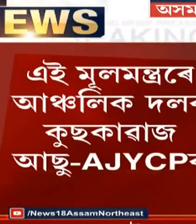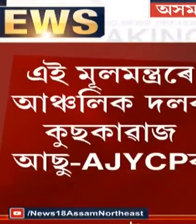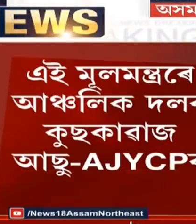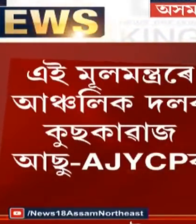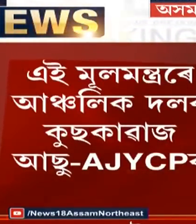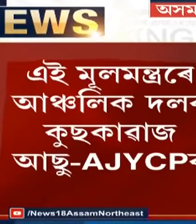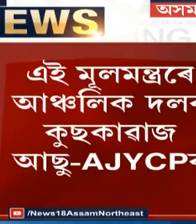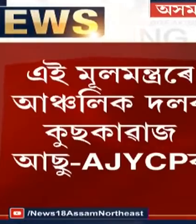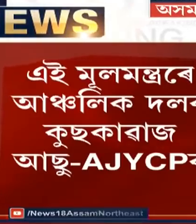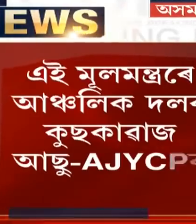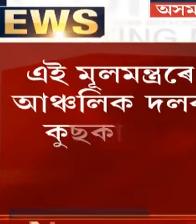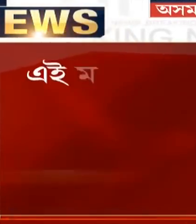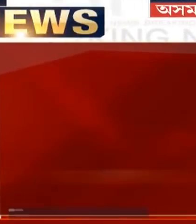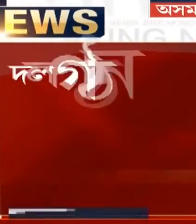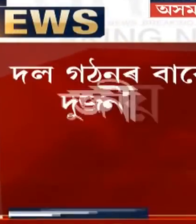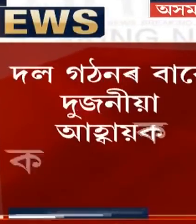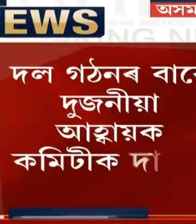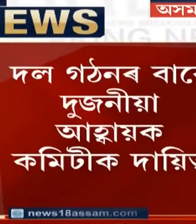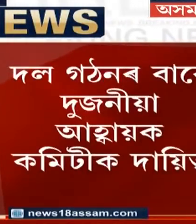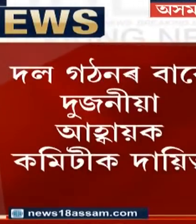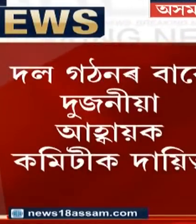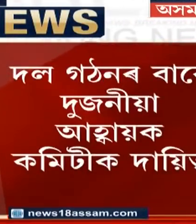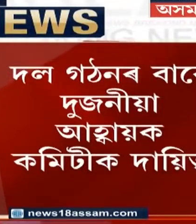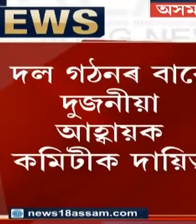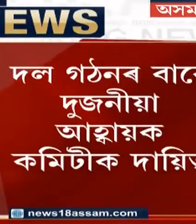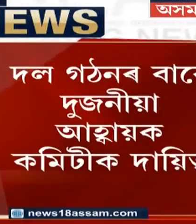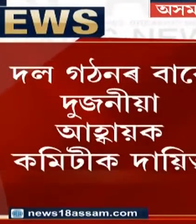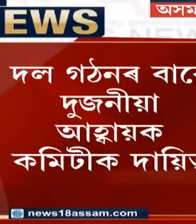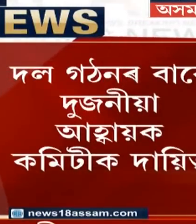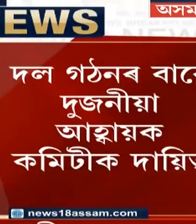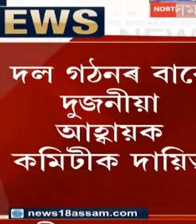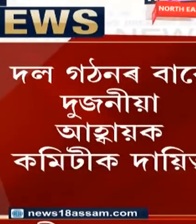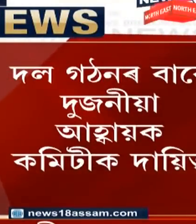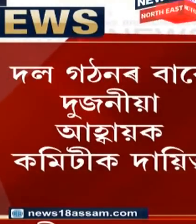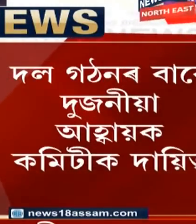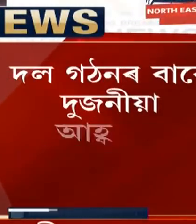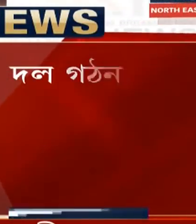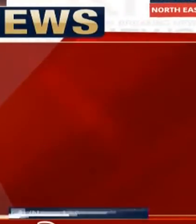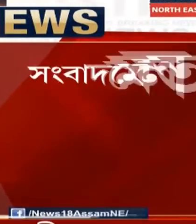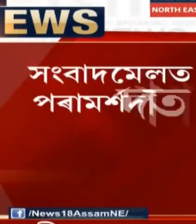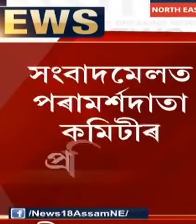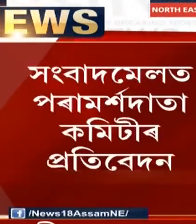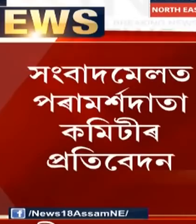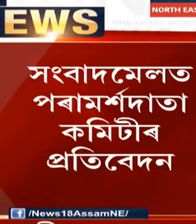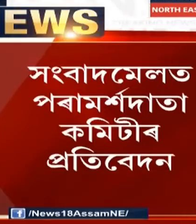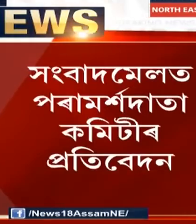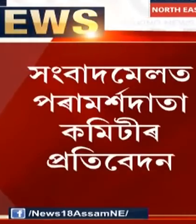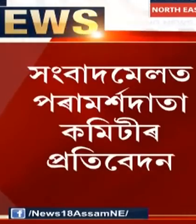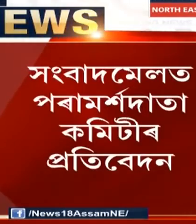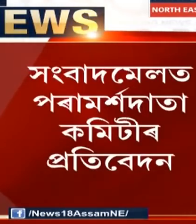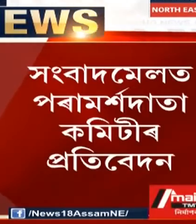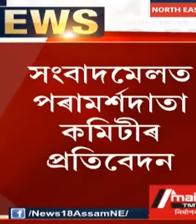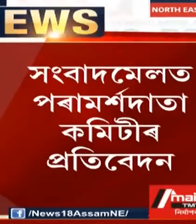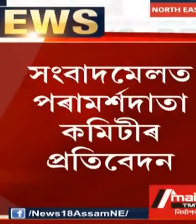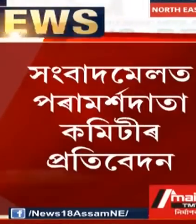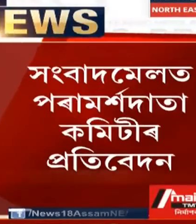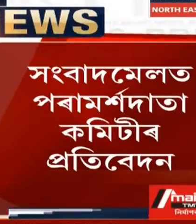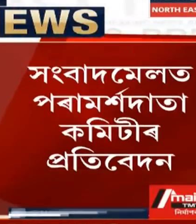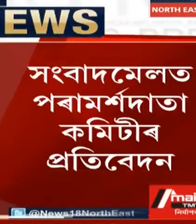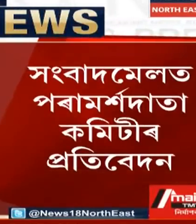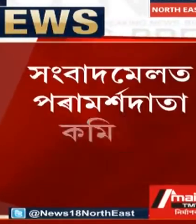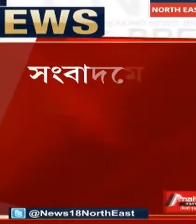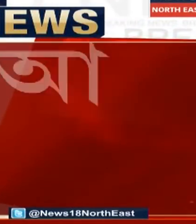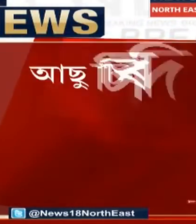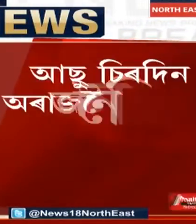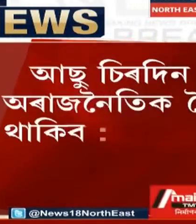गठनर लक्ष्यरे दुजनिया आहपाय कमिटीक दायित्व अर्पण करा होइसे बहंत डेका आरो डाक्टर कृष्ण गोपाल भट्टाचार्यक मूल आहपायकर